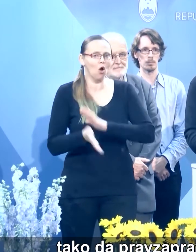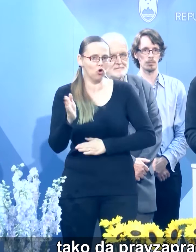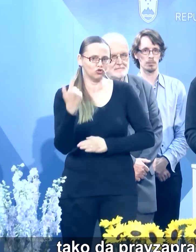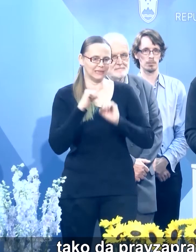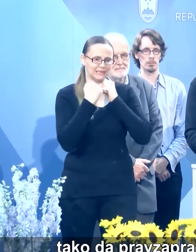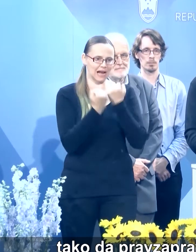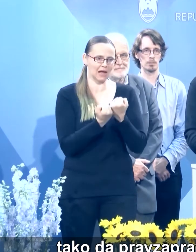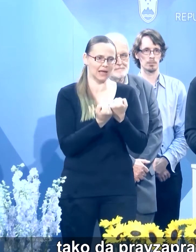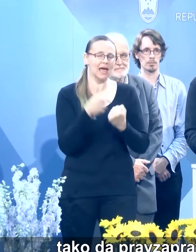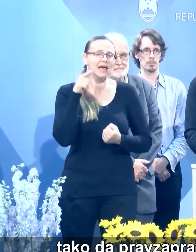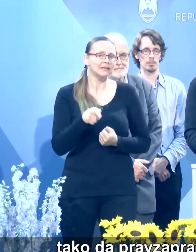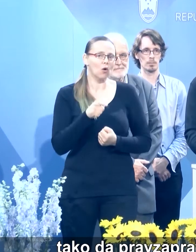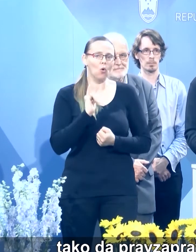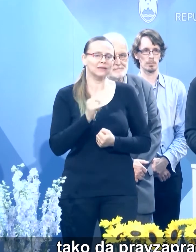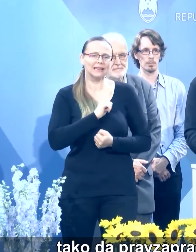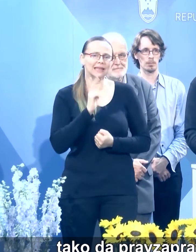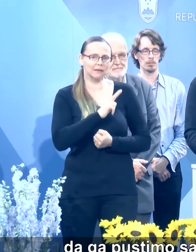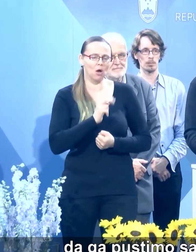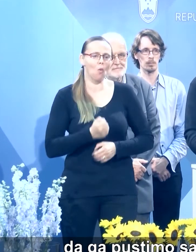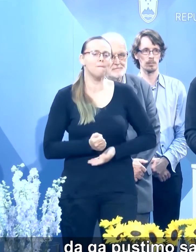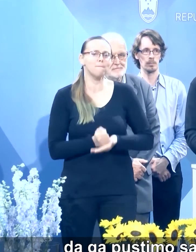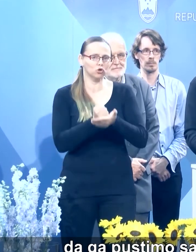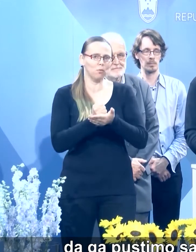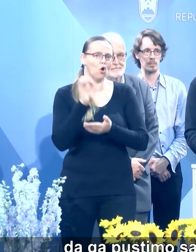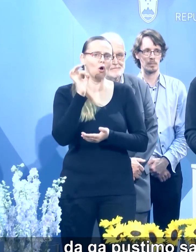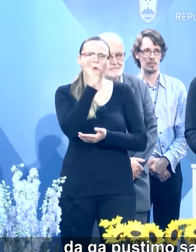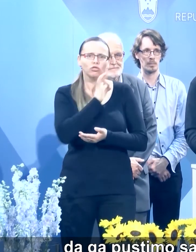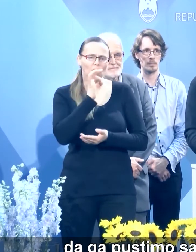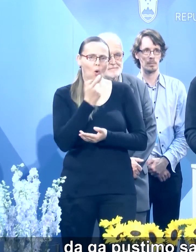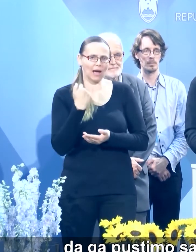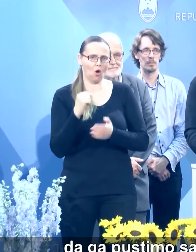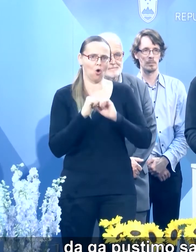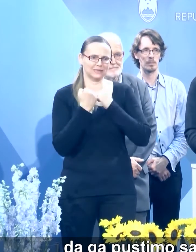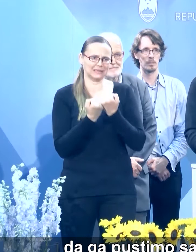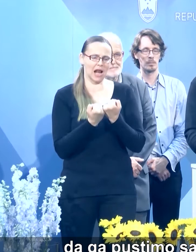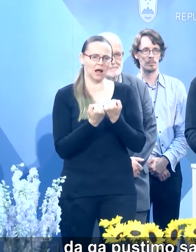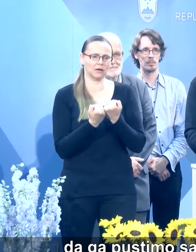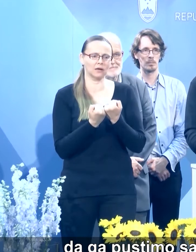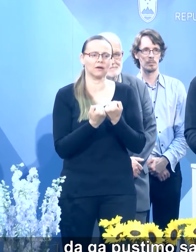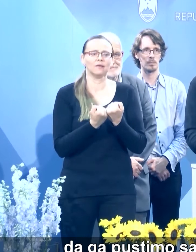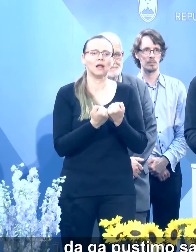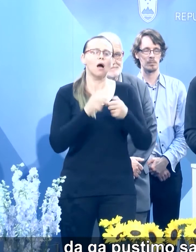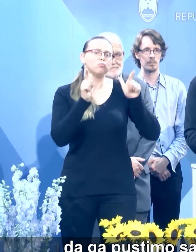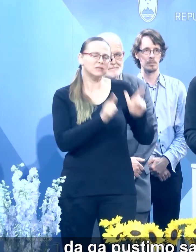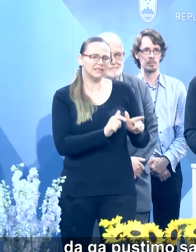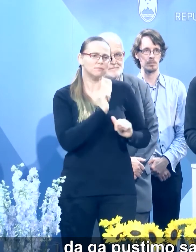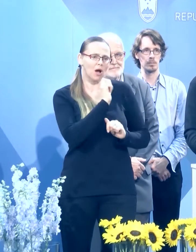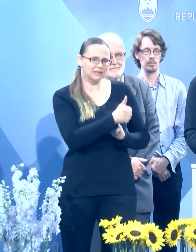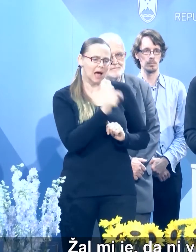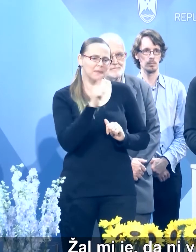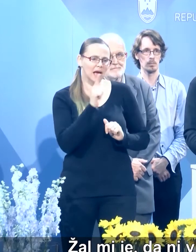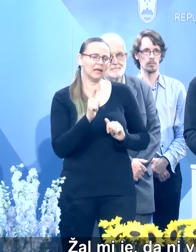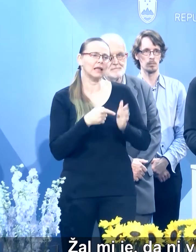podporo praktično nikogar od stranke, ker je bila ocena, da ga pustimo samega in da pokaže tisto, kar zna in